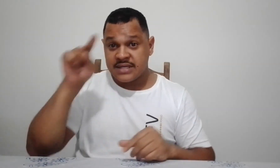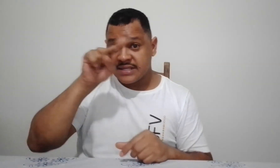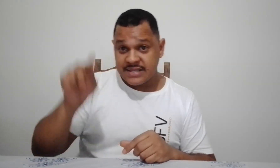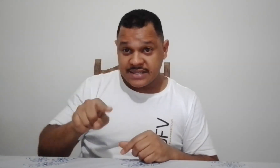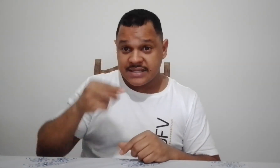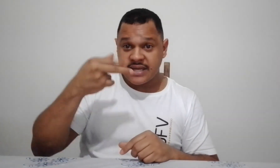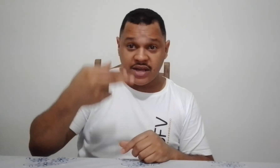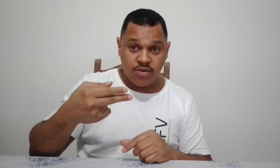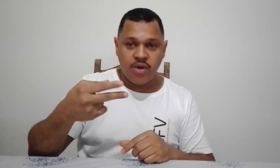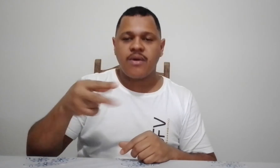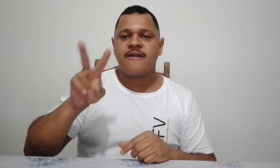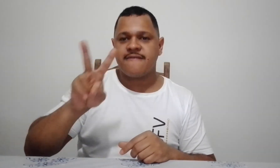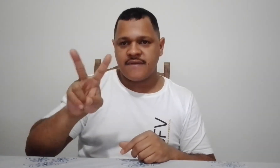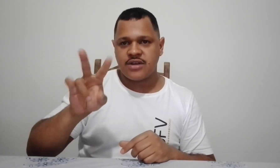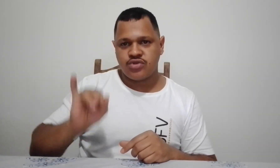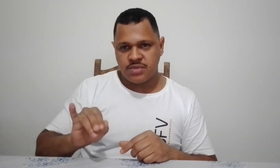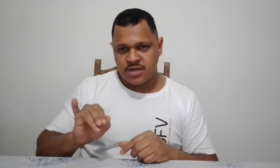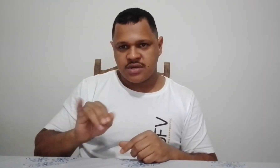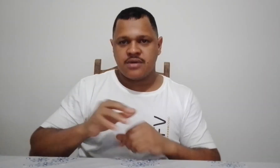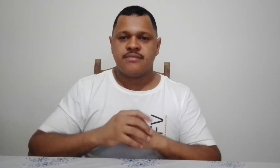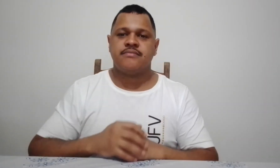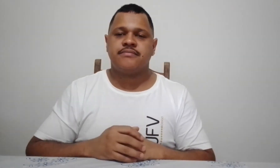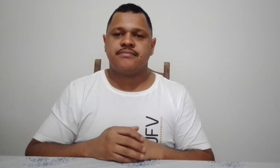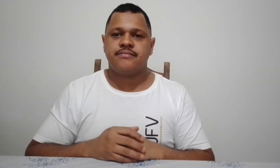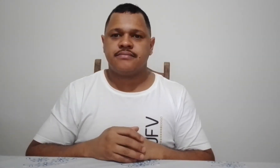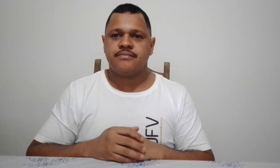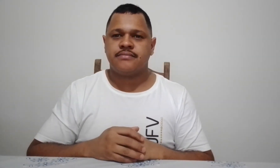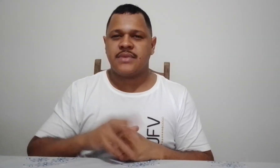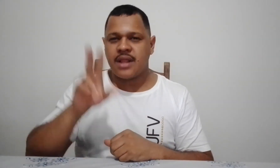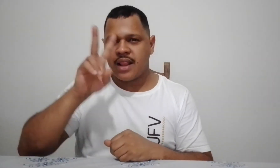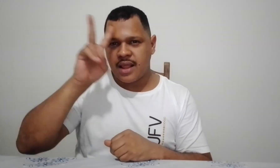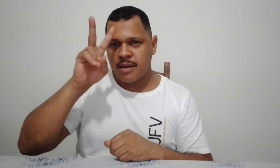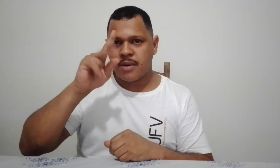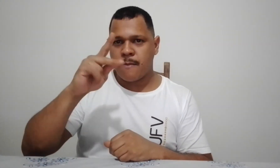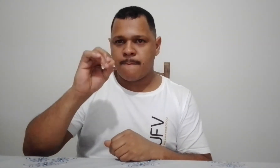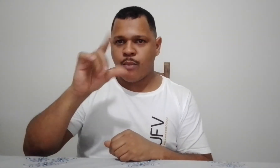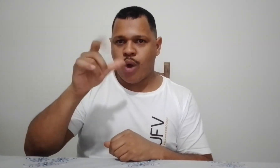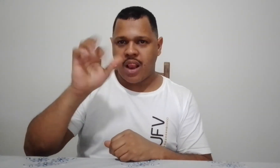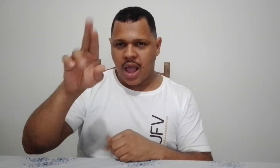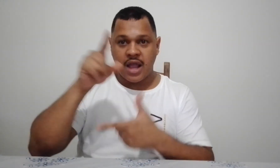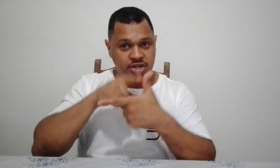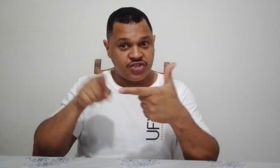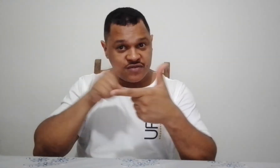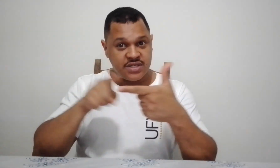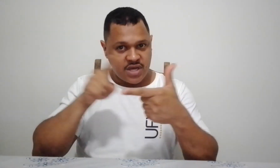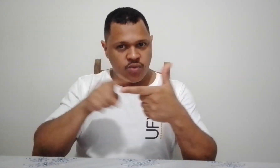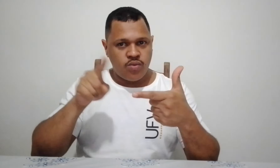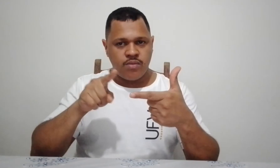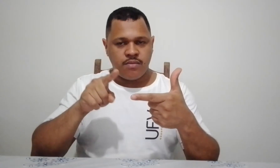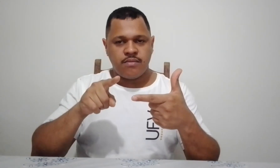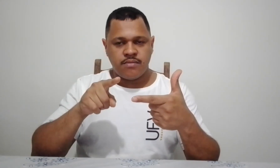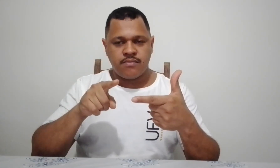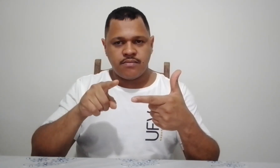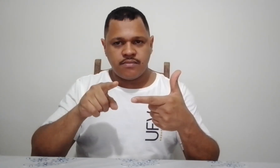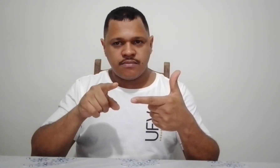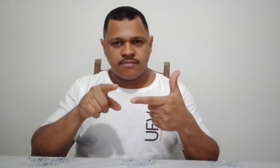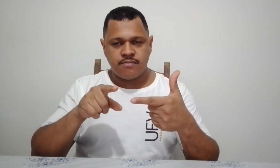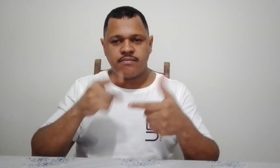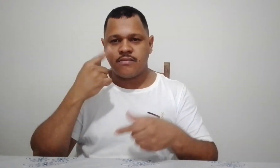a V sobre I. A gente não usa forma polar para fazer divisão? Então, P fase P dividido